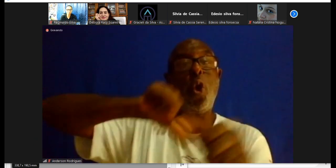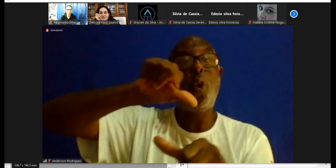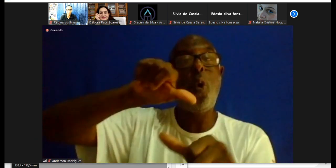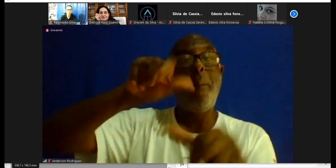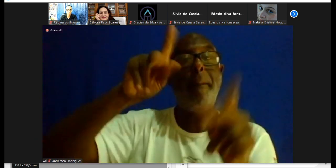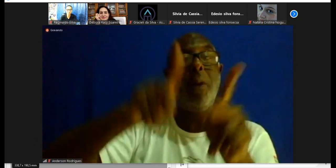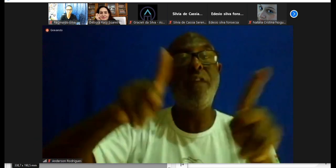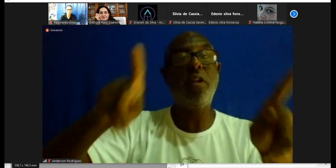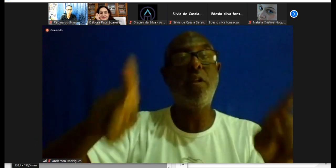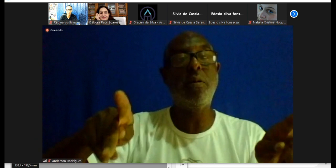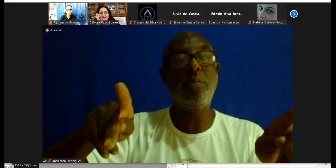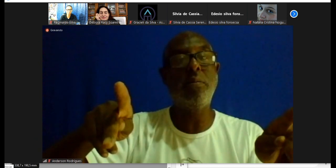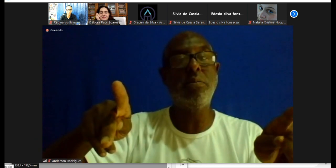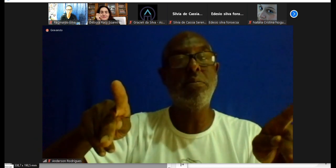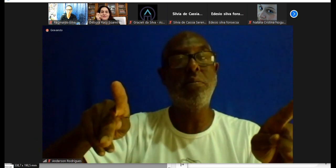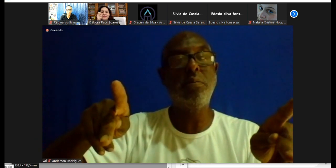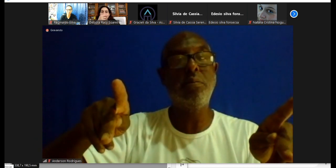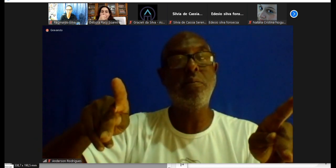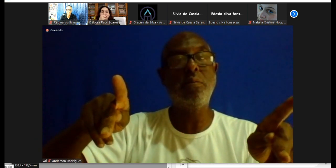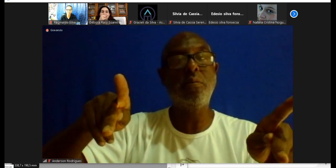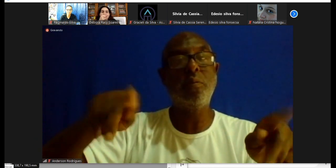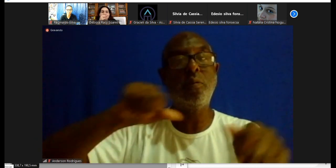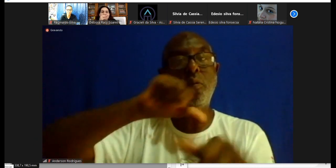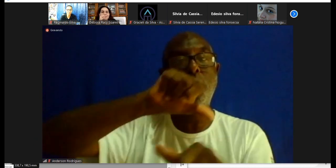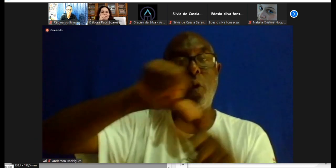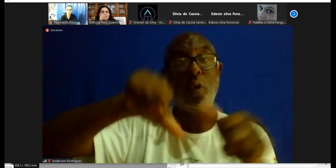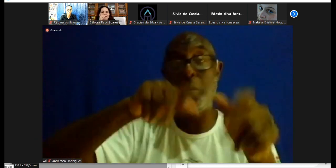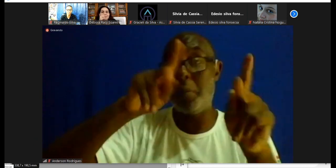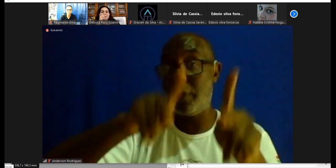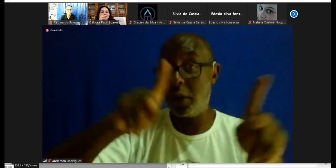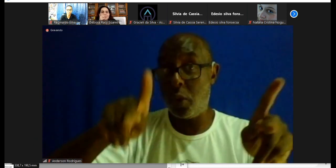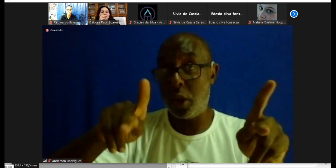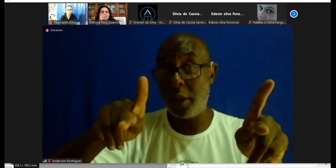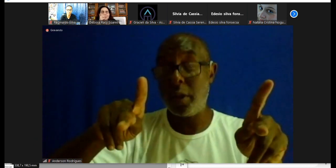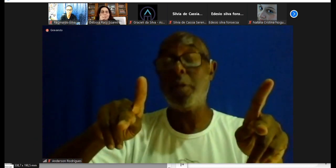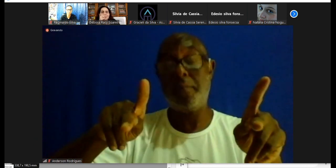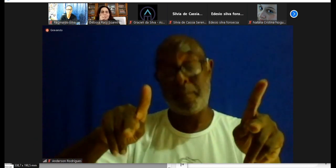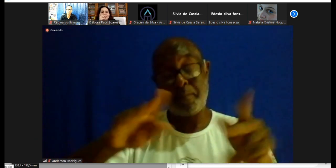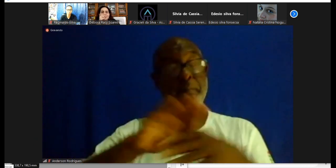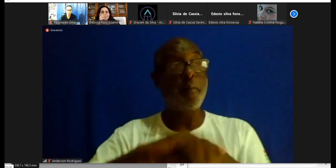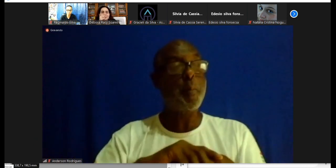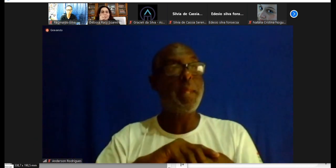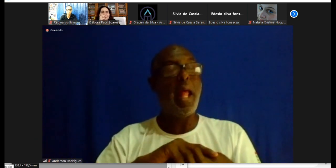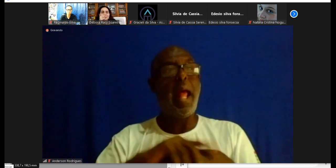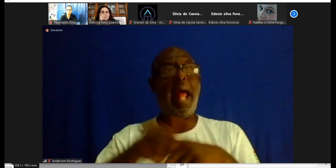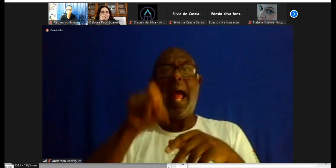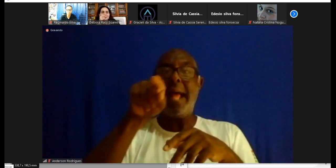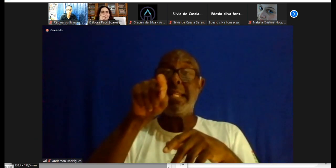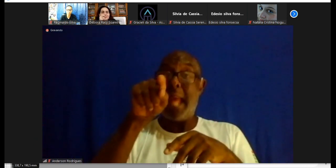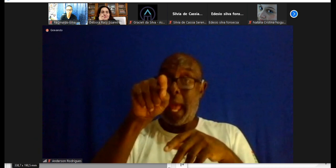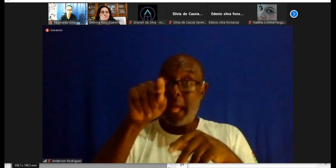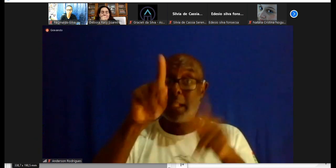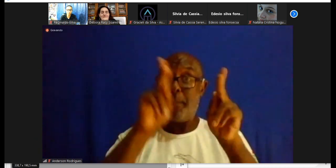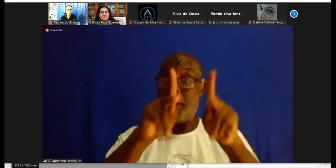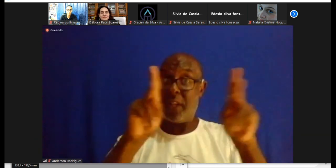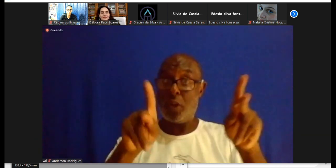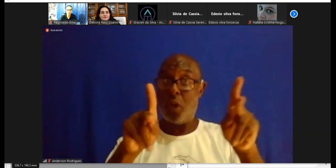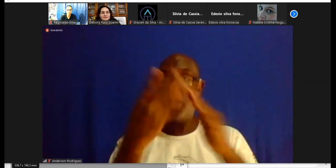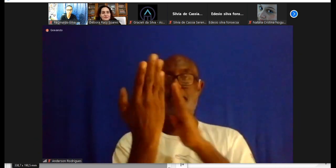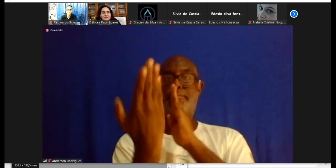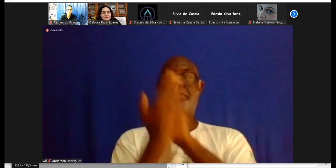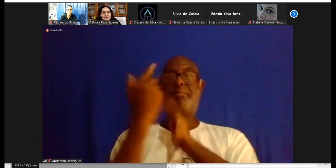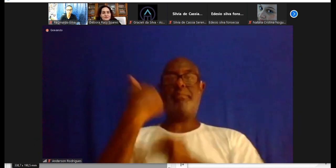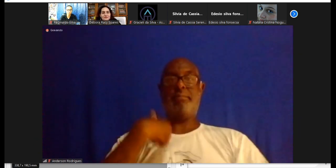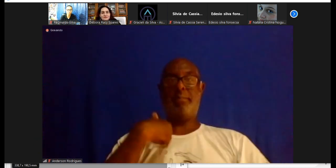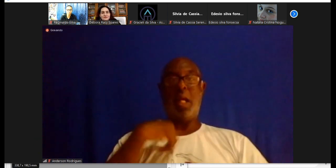E aí, o que aconteceu? Não estava dando certo o trabalho, veio um novo